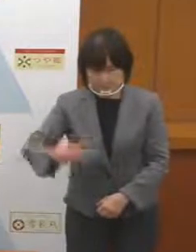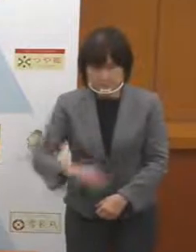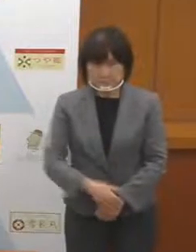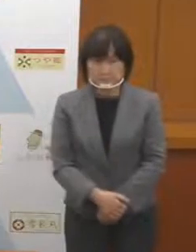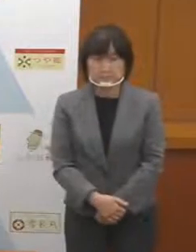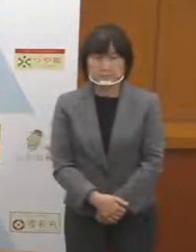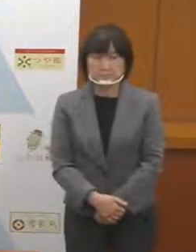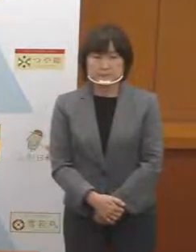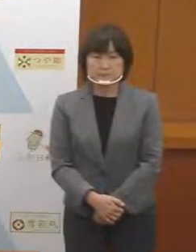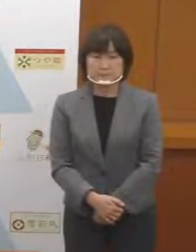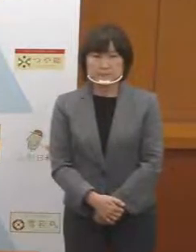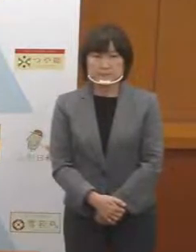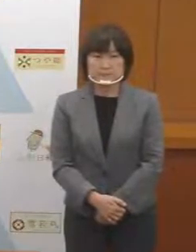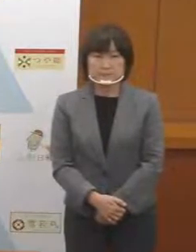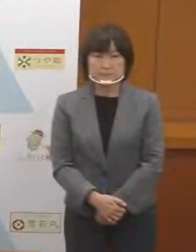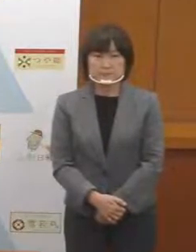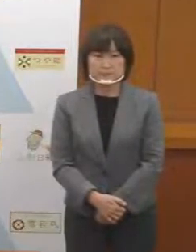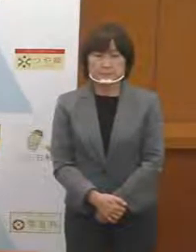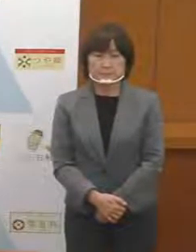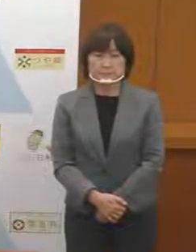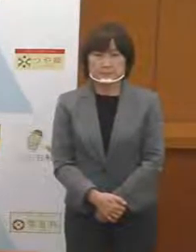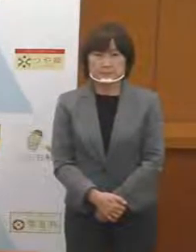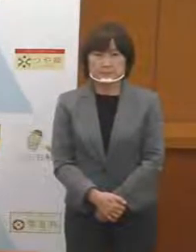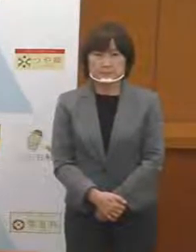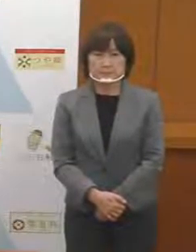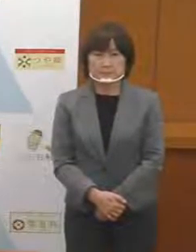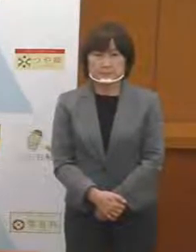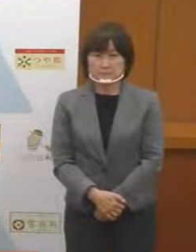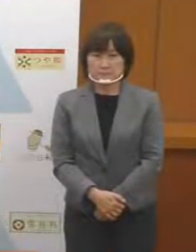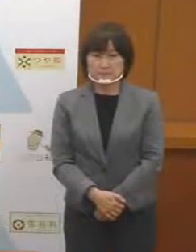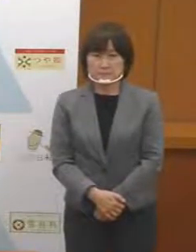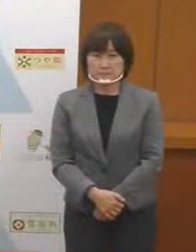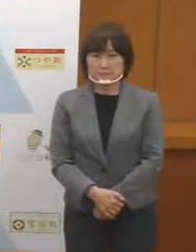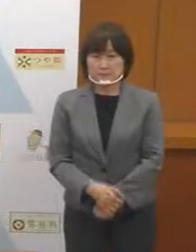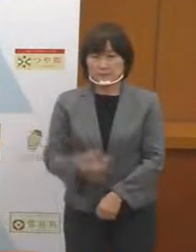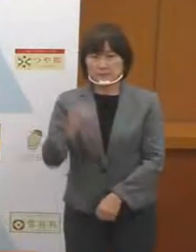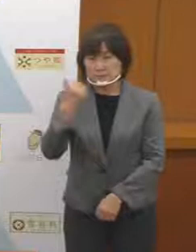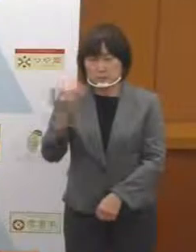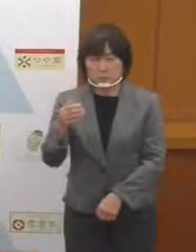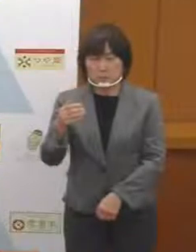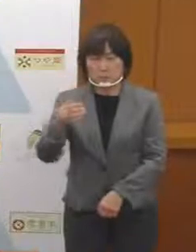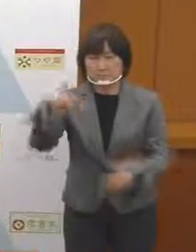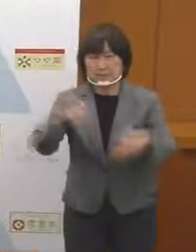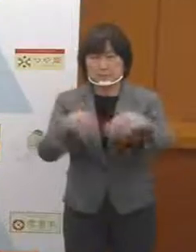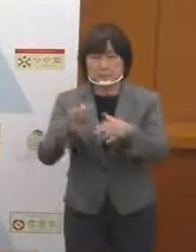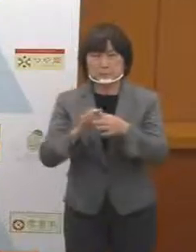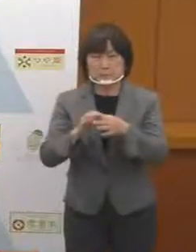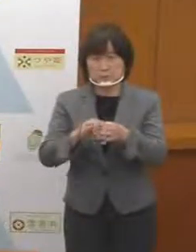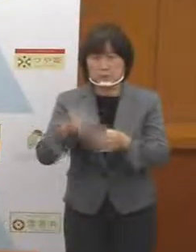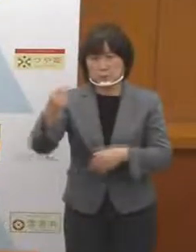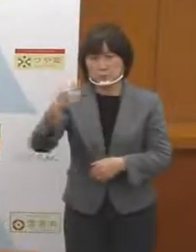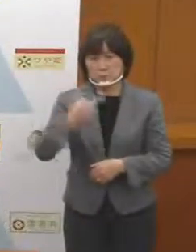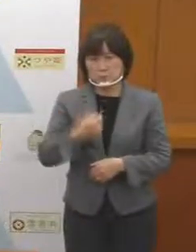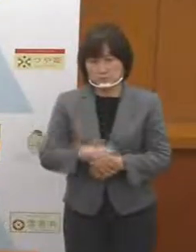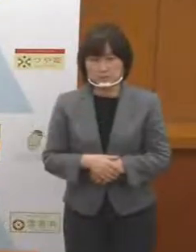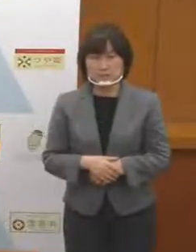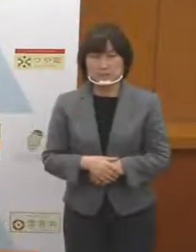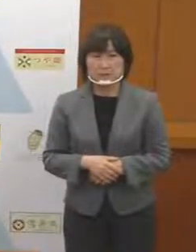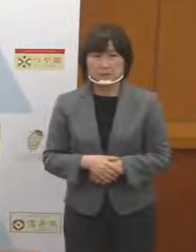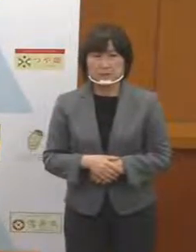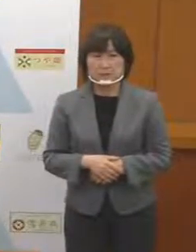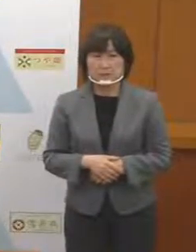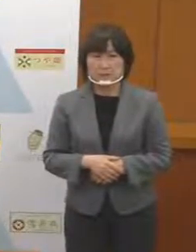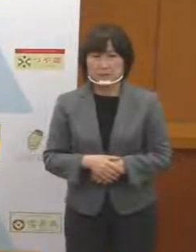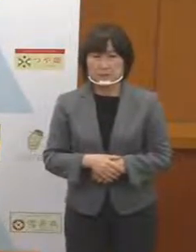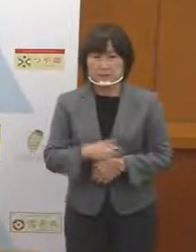それでやまと新聞田中ですええええまず代表質問で管理して参議院選挙のことを教えて頂ければと思いますまああの